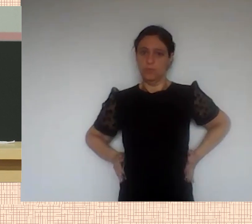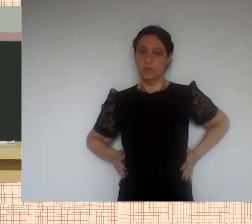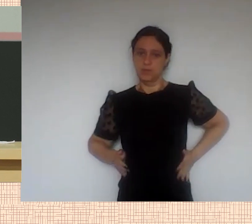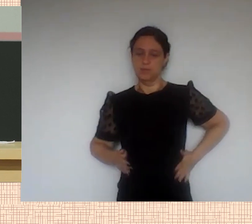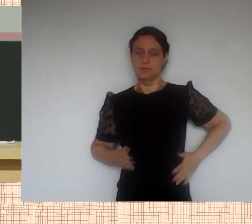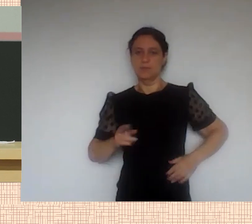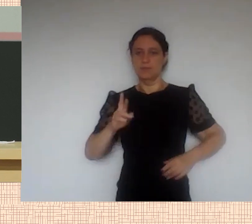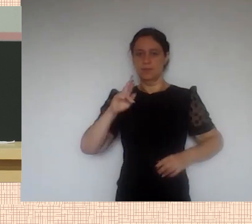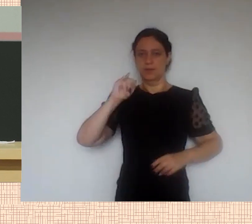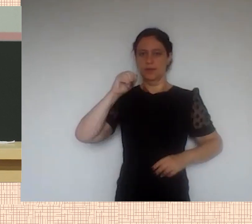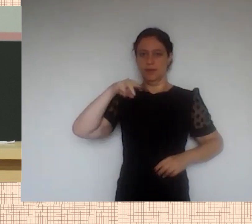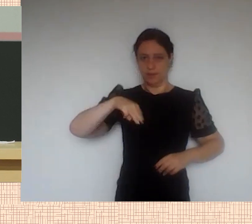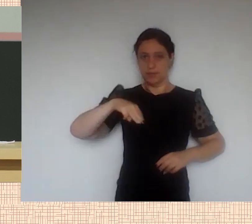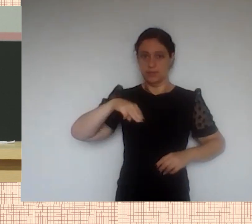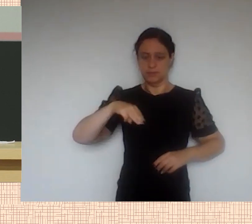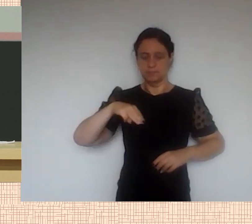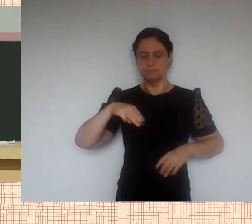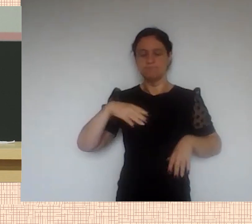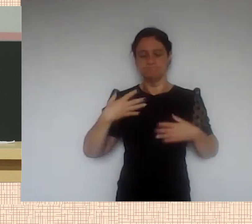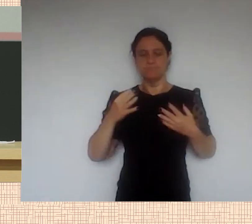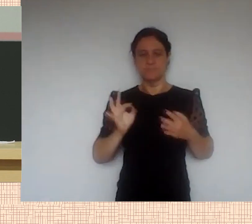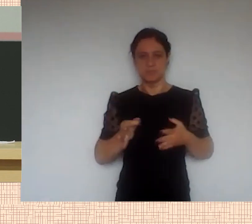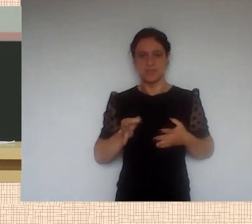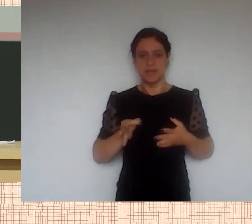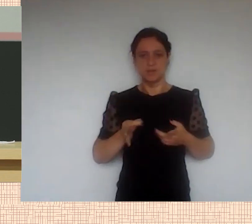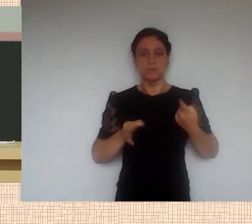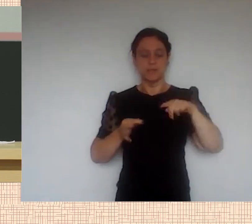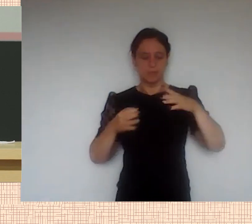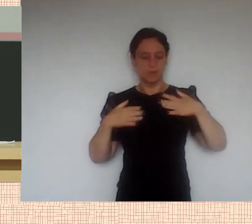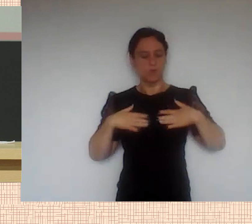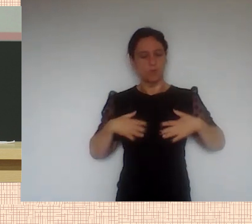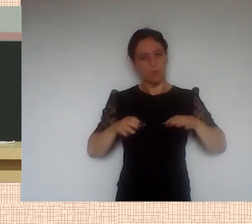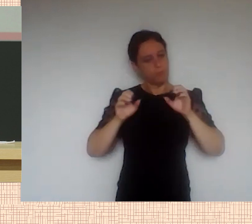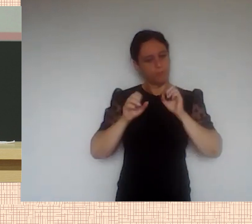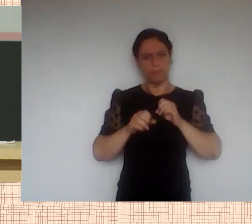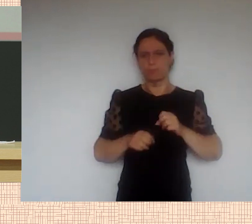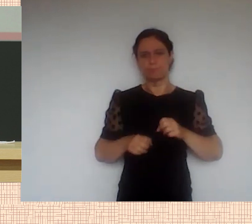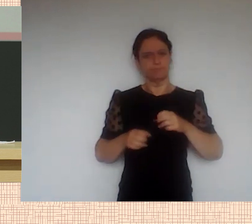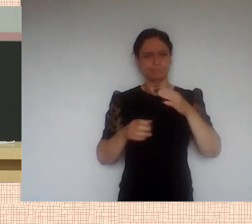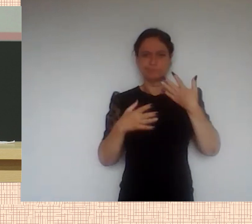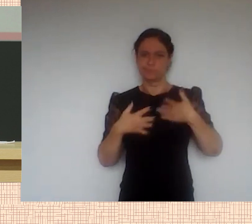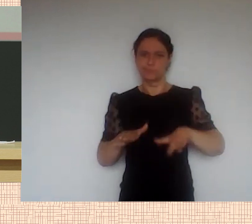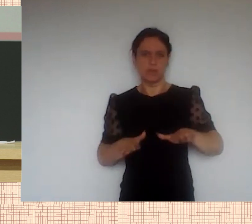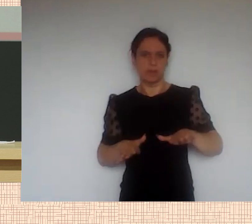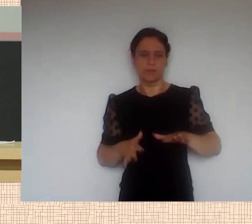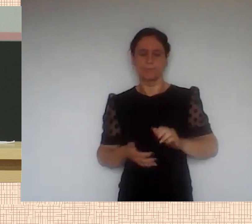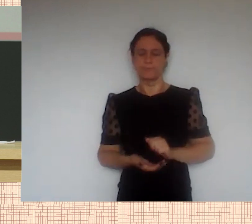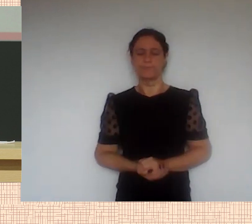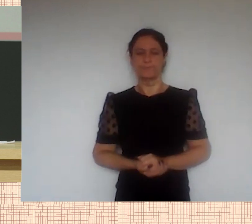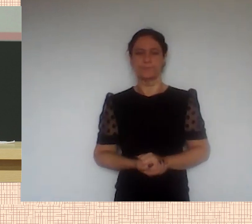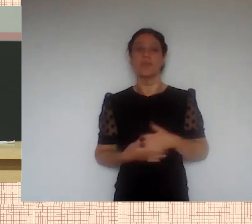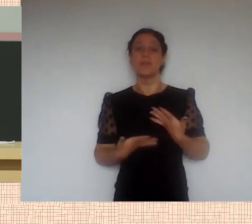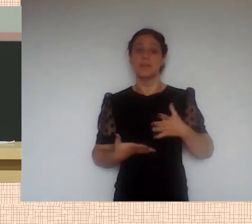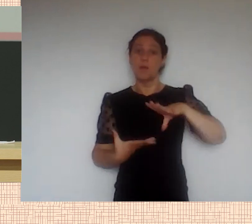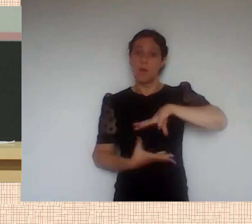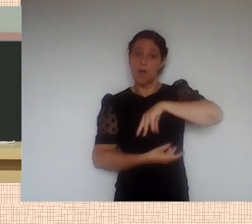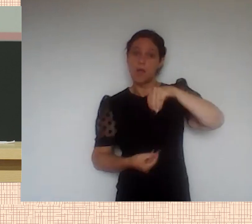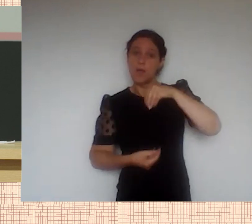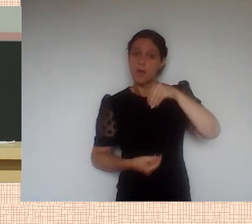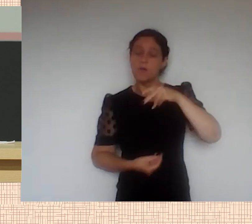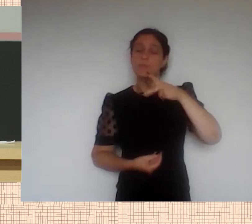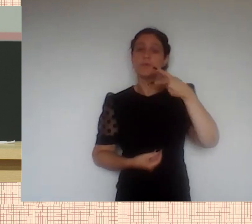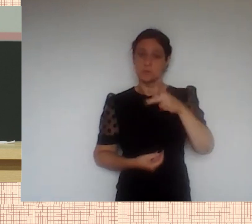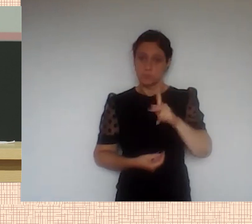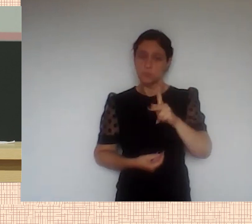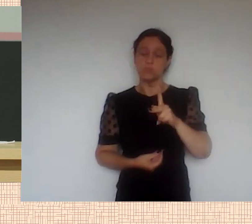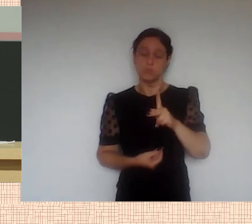não sou médico, tá? E eliminado pelo corpo. Então a sua